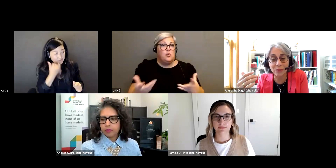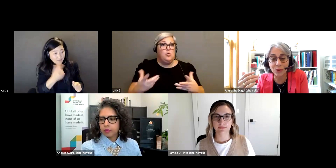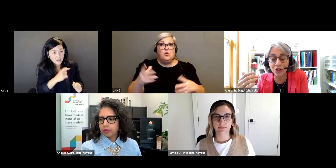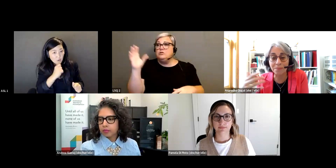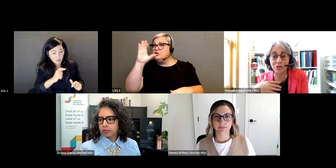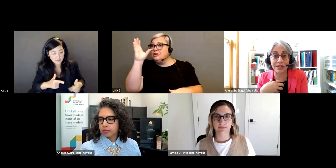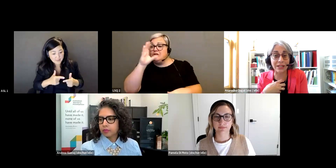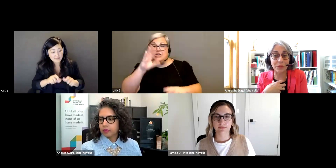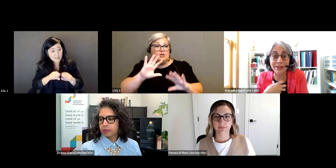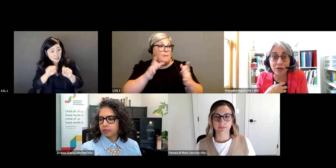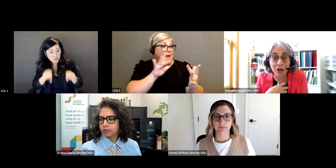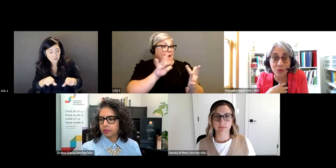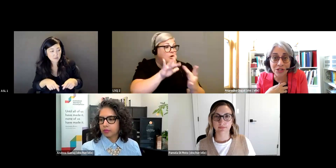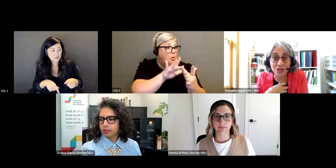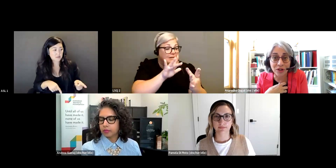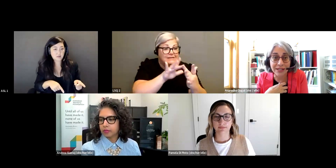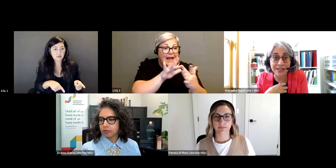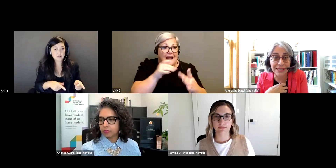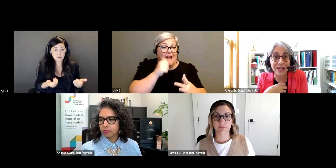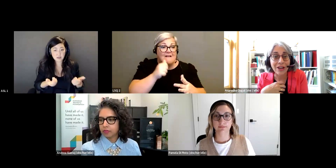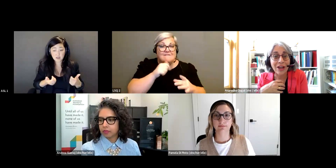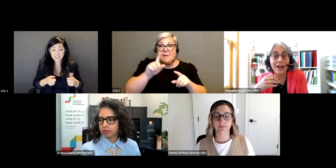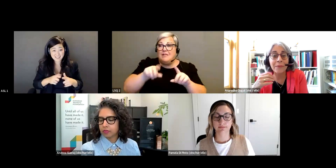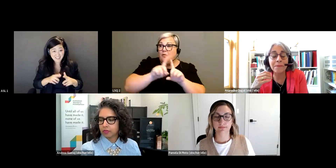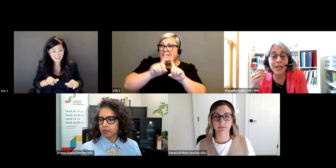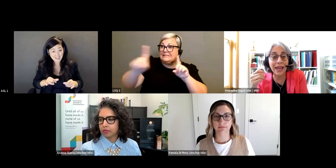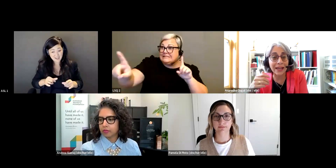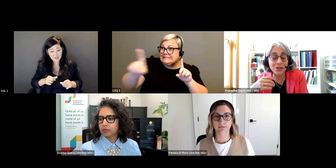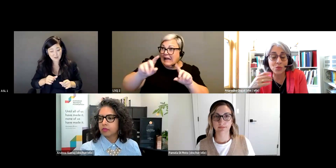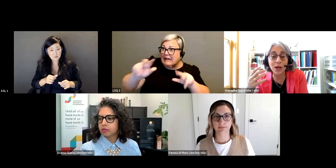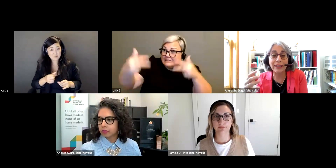des moyens d'entrer en contact avec les femmes à distance,